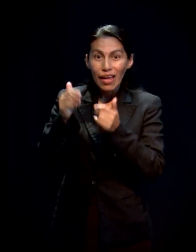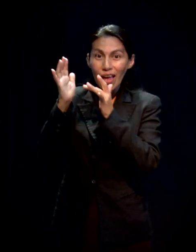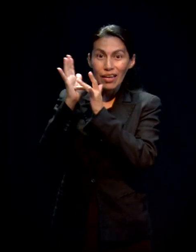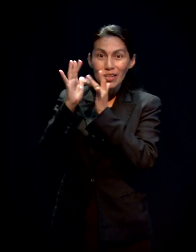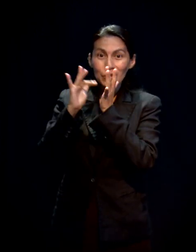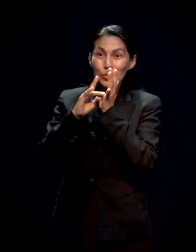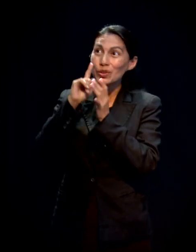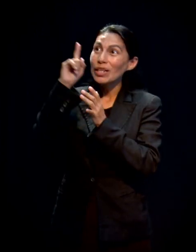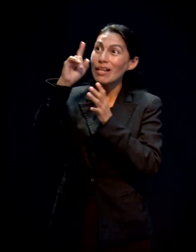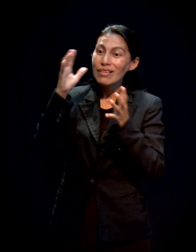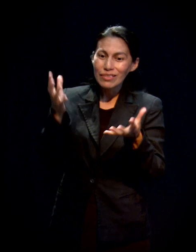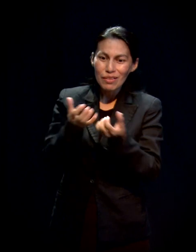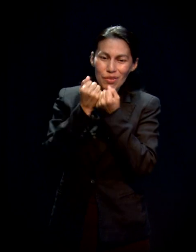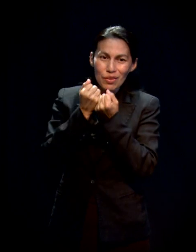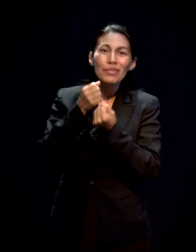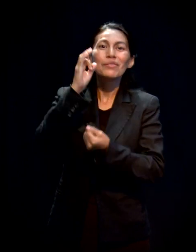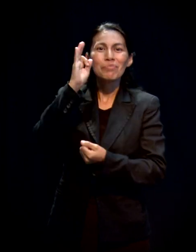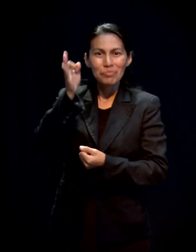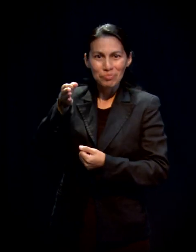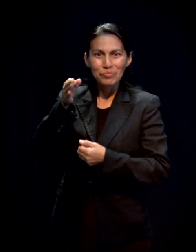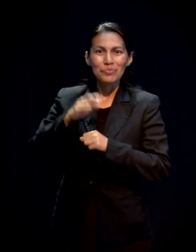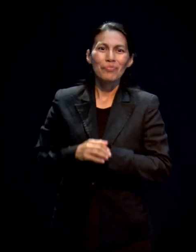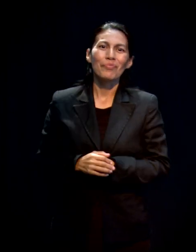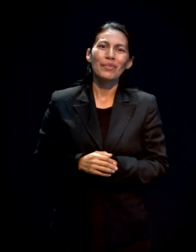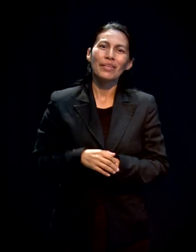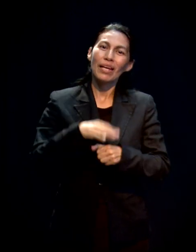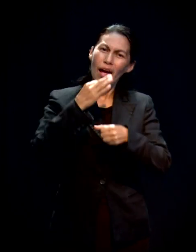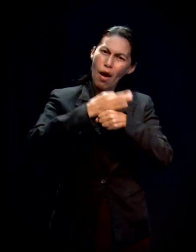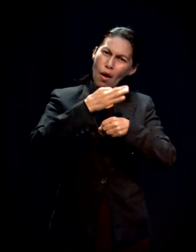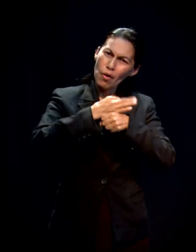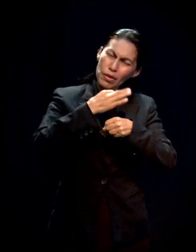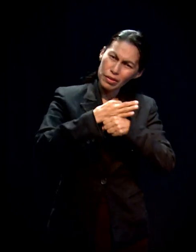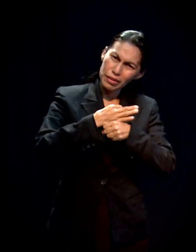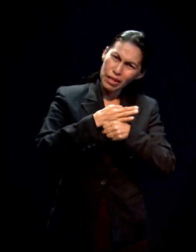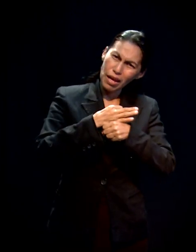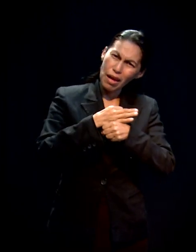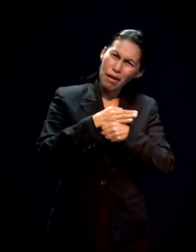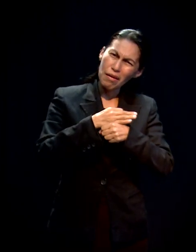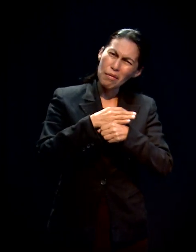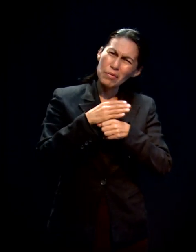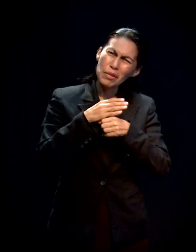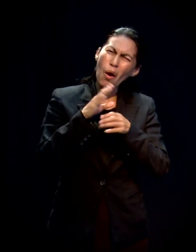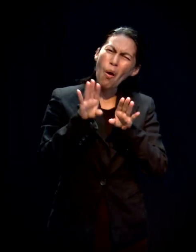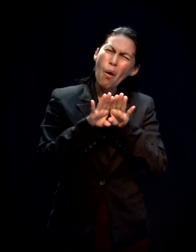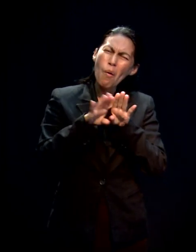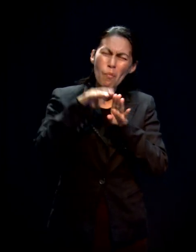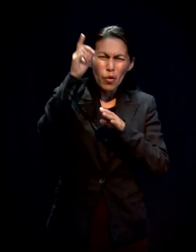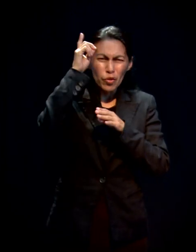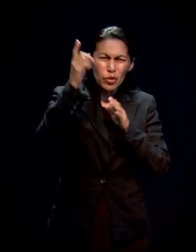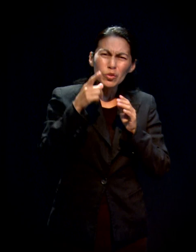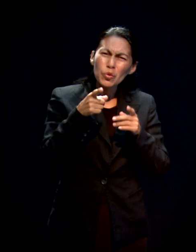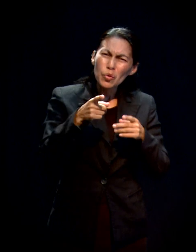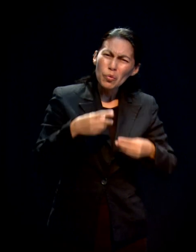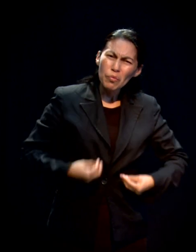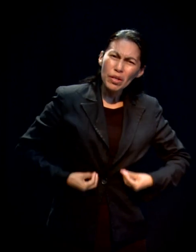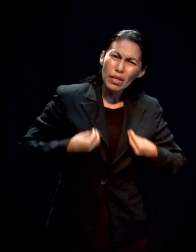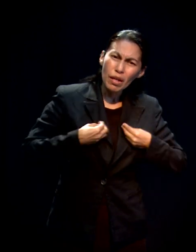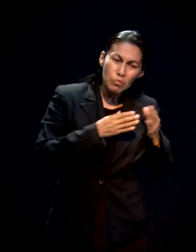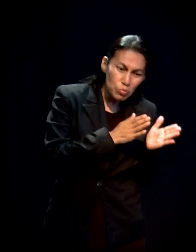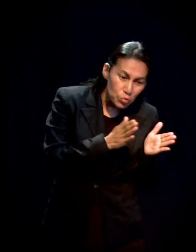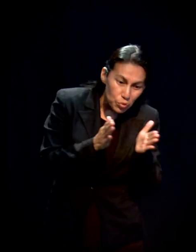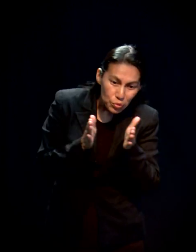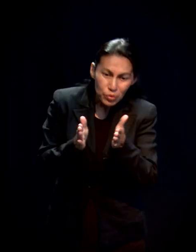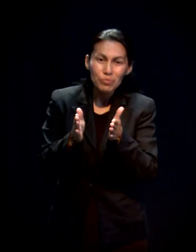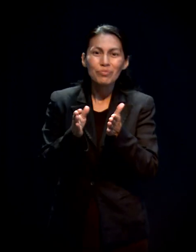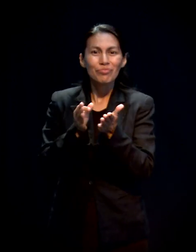esta noche platicaremos de como dios quiere reorientar tu vida y darle un nuevo rumbo y